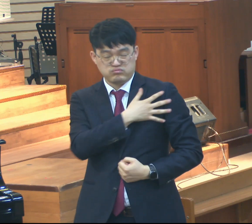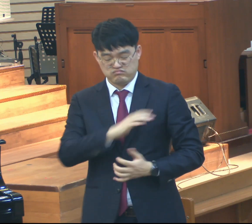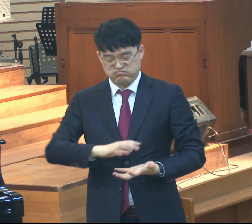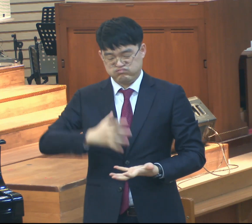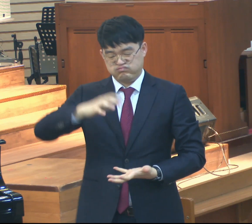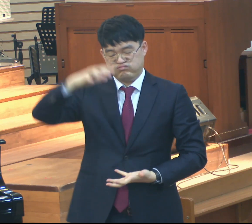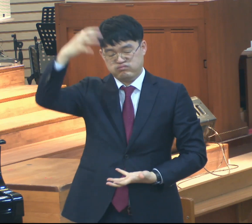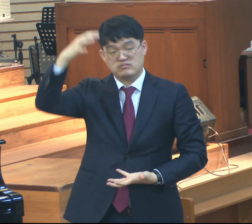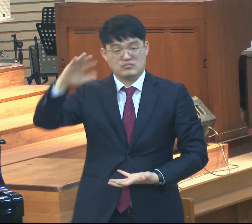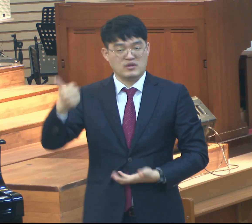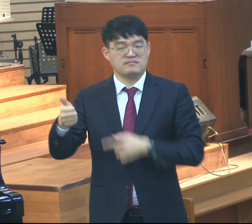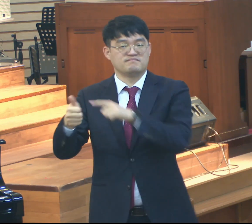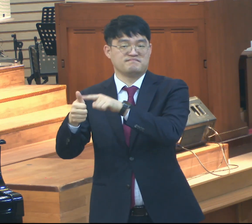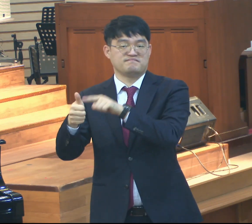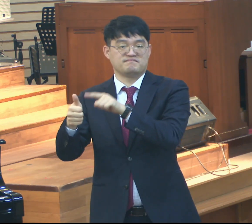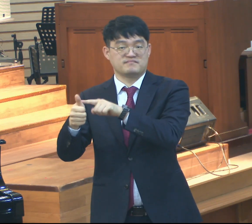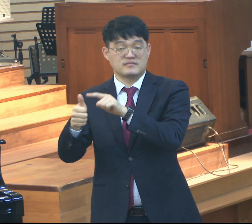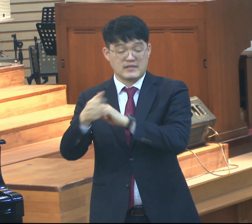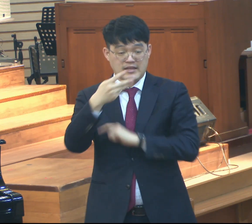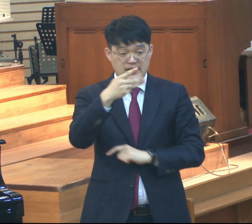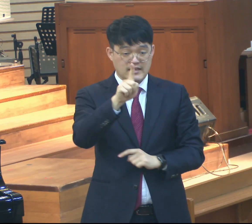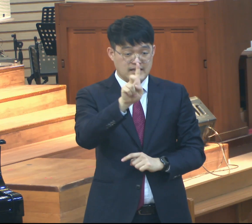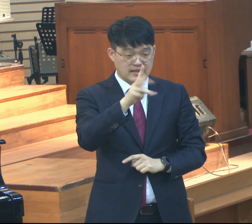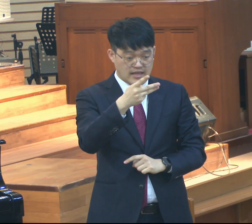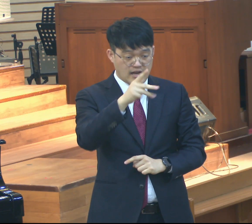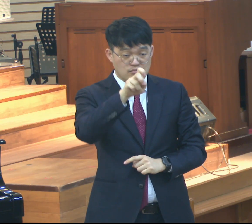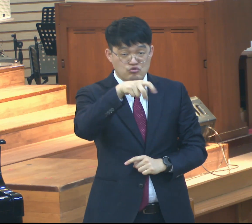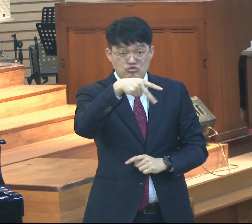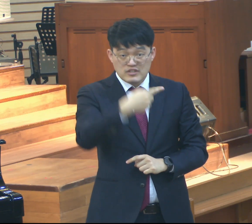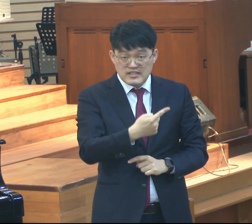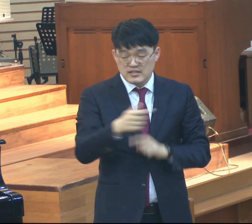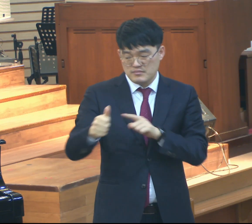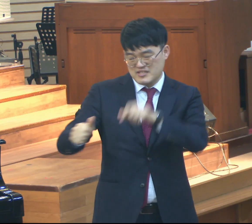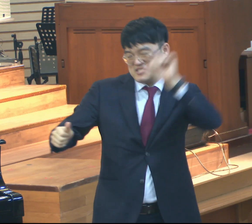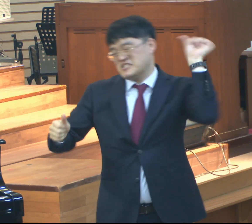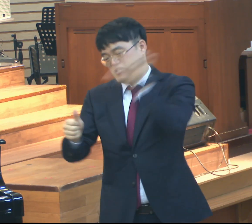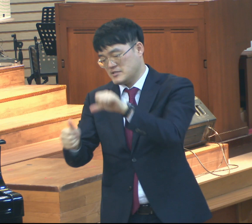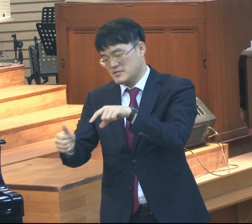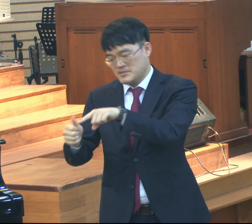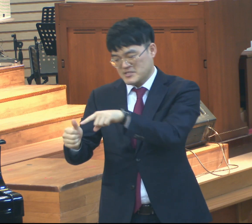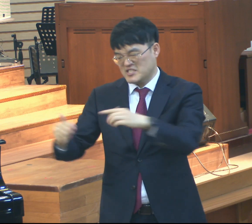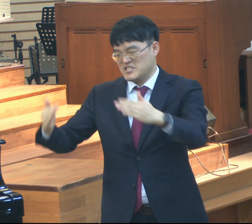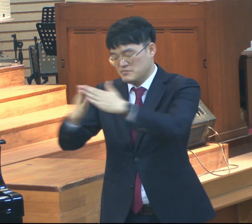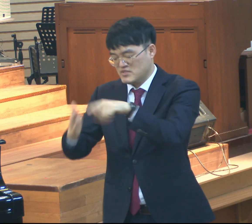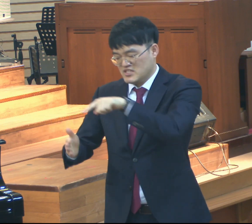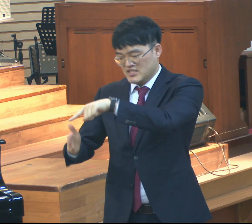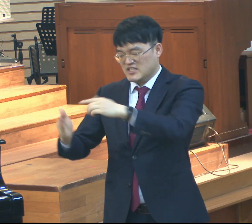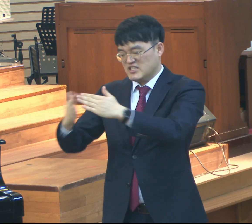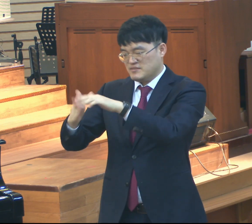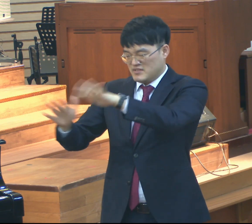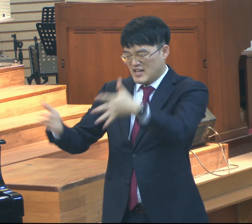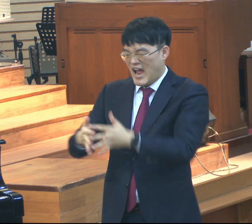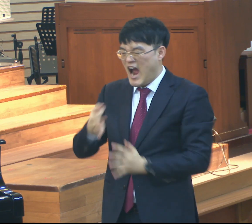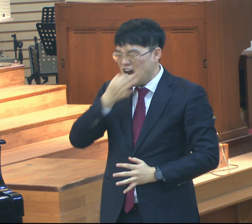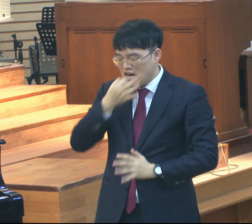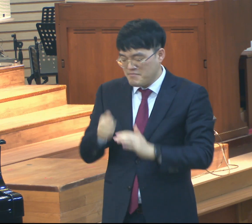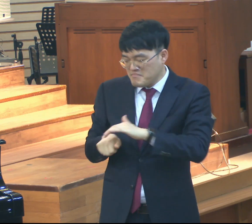남아있는데 화 있을진저 안나스의 집이여 저들이 울리는 뱀 같은 소리여 그들은 대제사장 그들의 아들들은